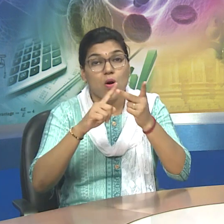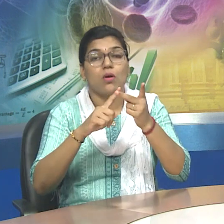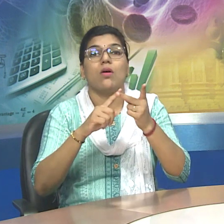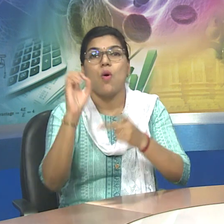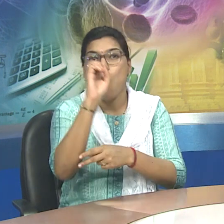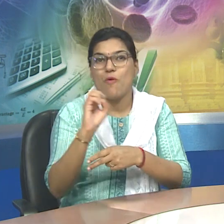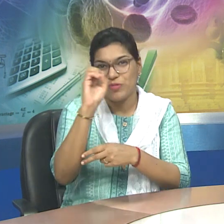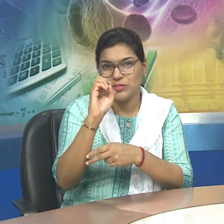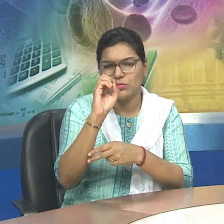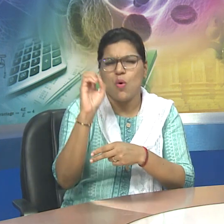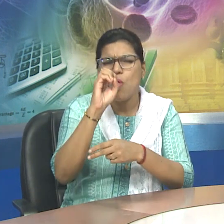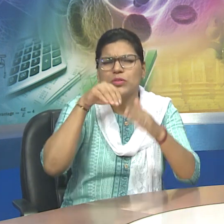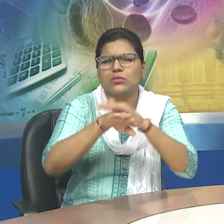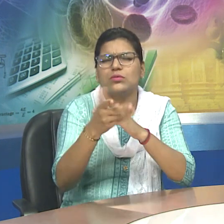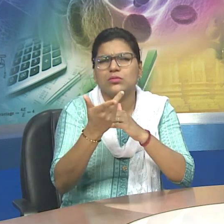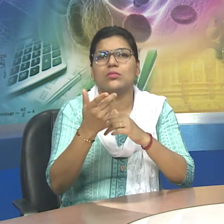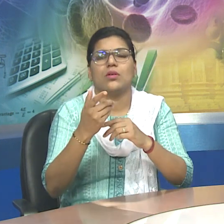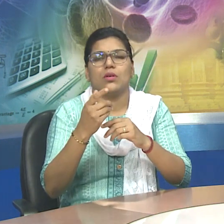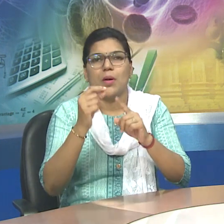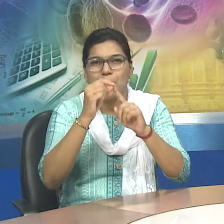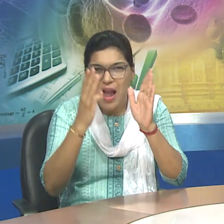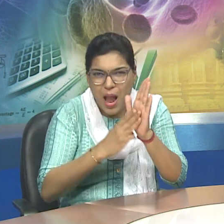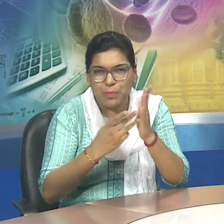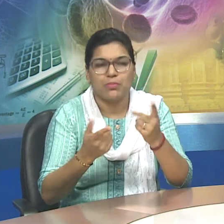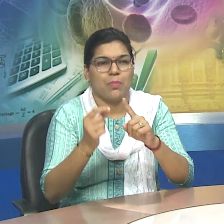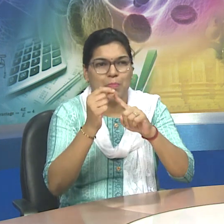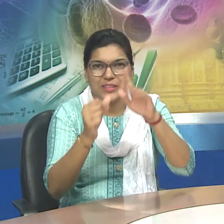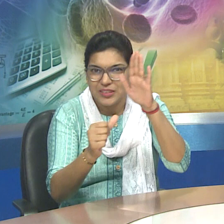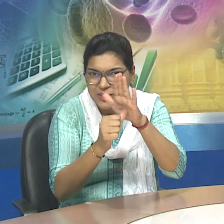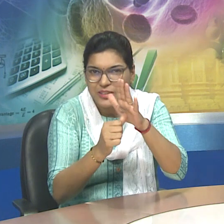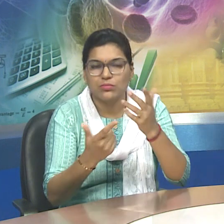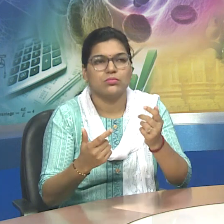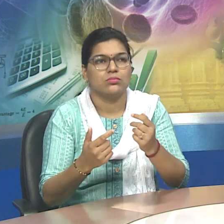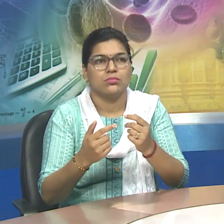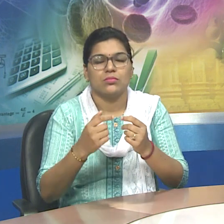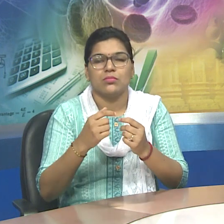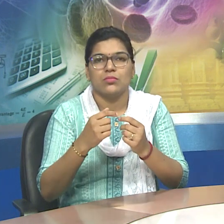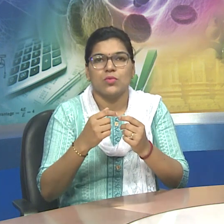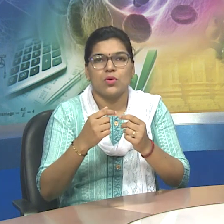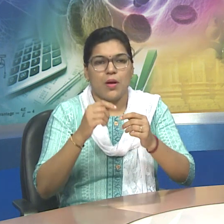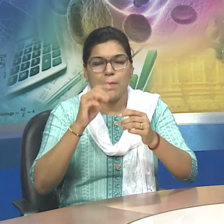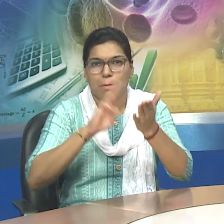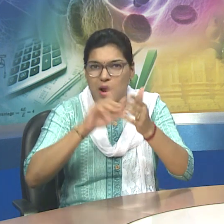लोग, हम कह सकते हैं, न्यायपालिका से हैं या ब्यूरोक्रेटिक